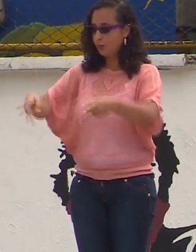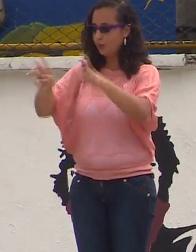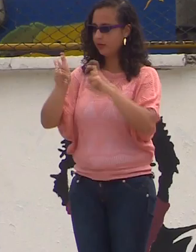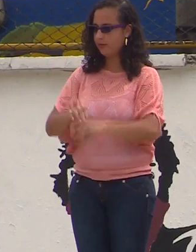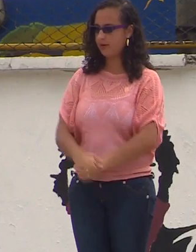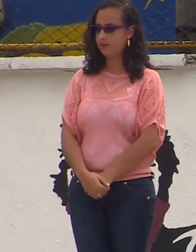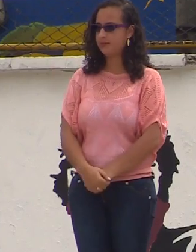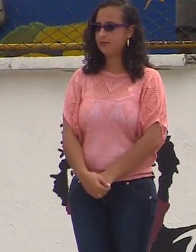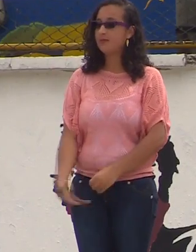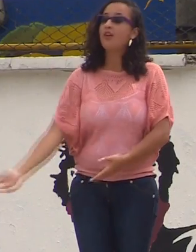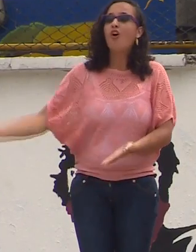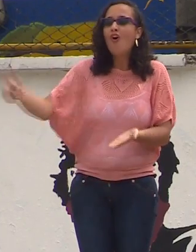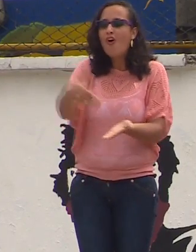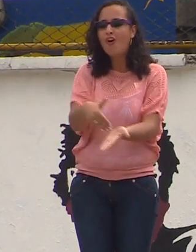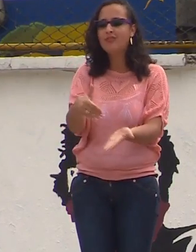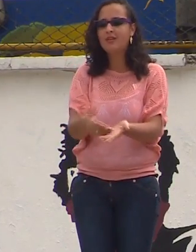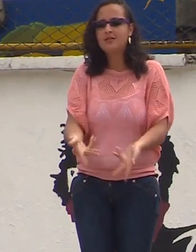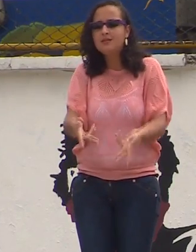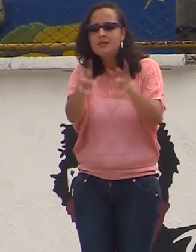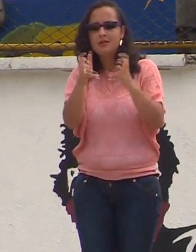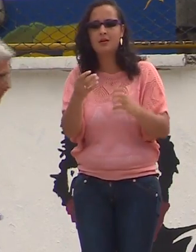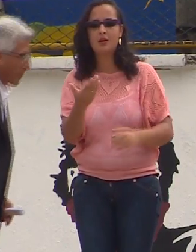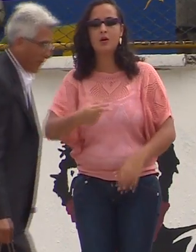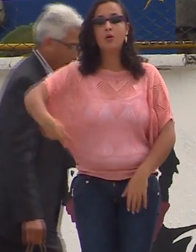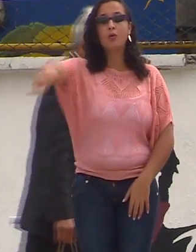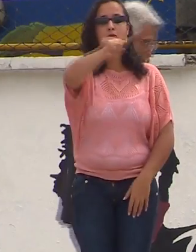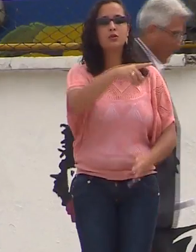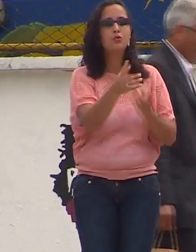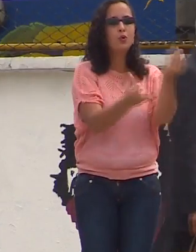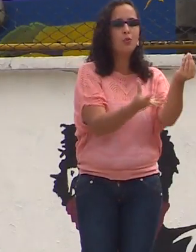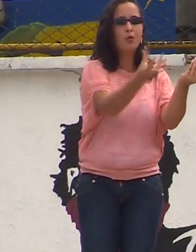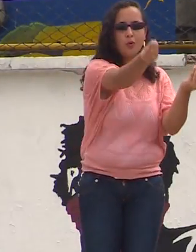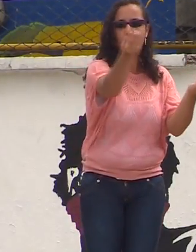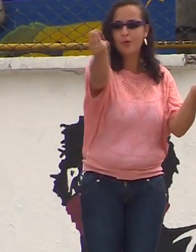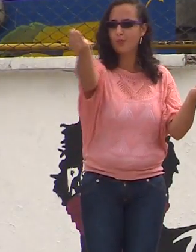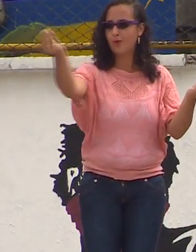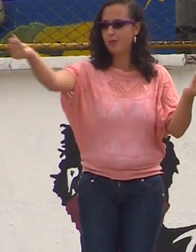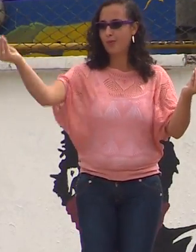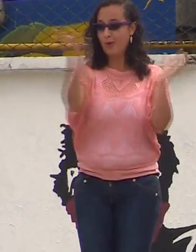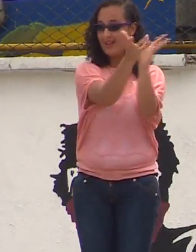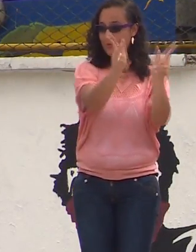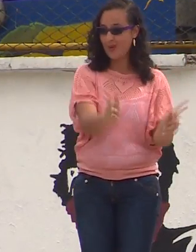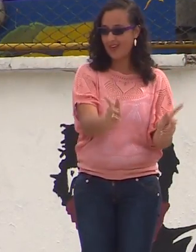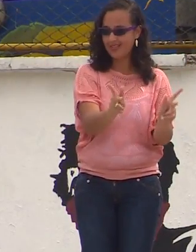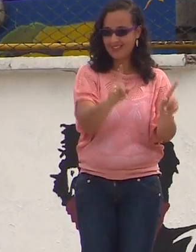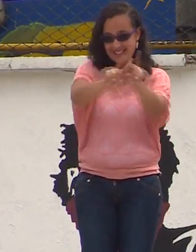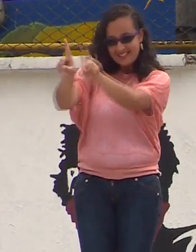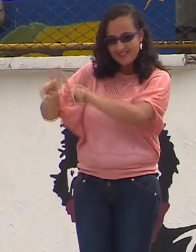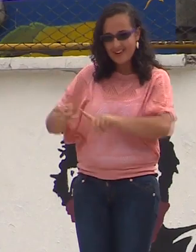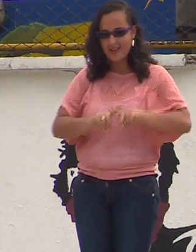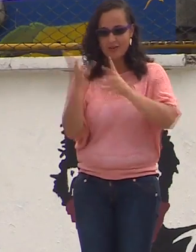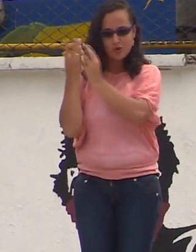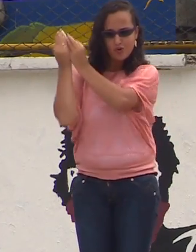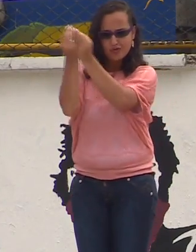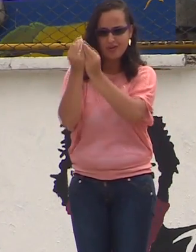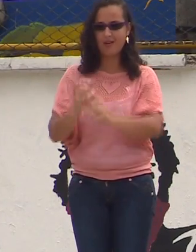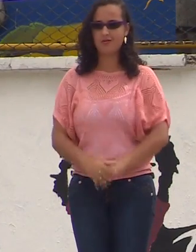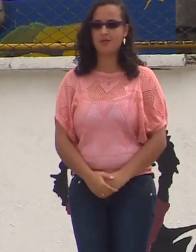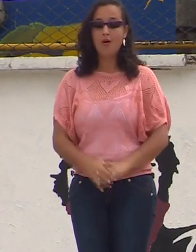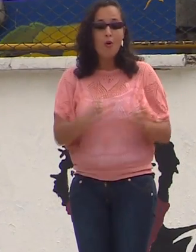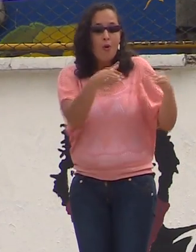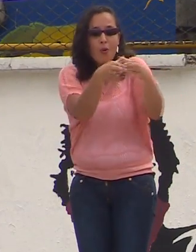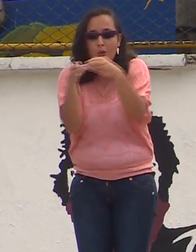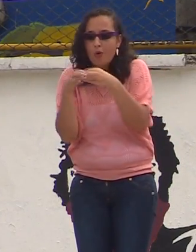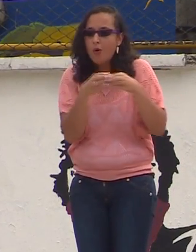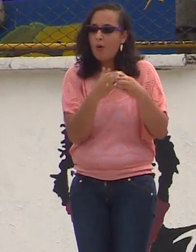Retomemos la construcción de consejos estudiantiles. Avancemos con los colectivos y el